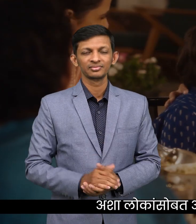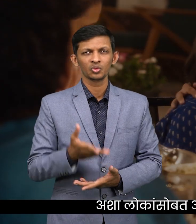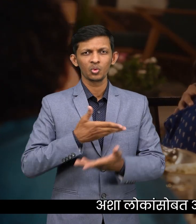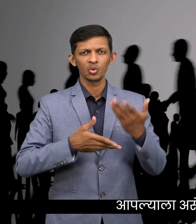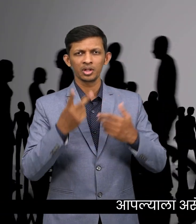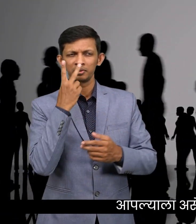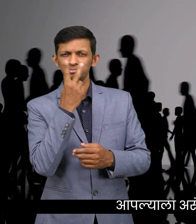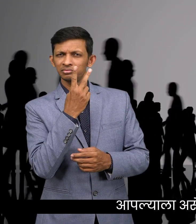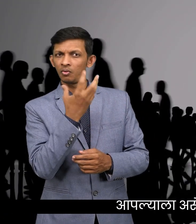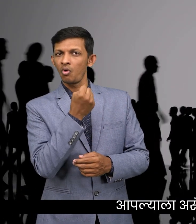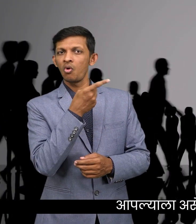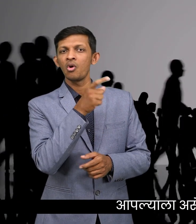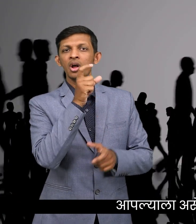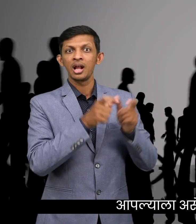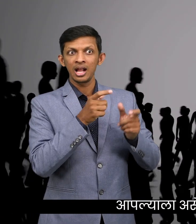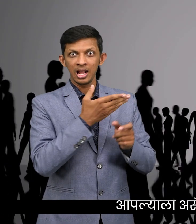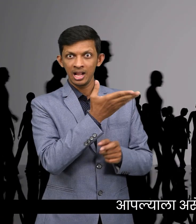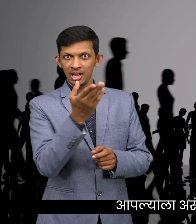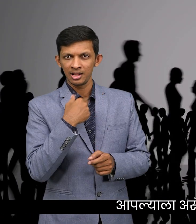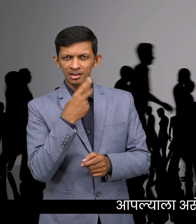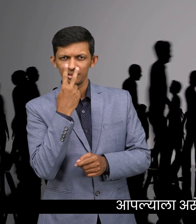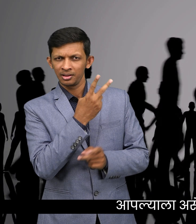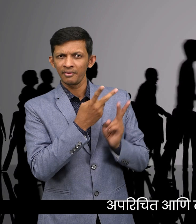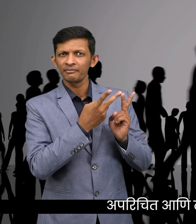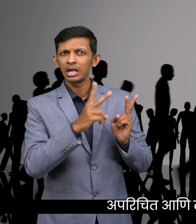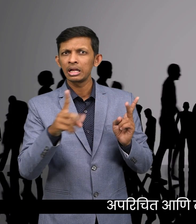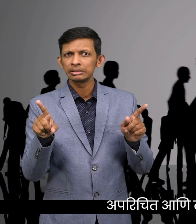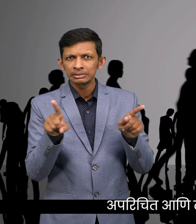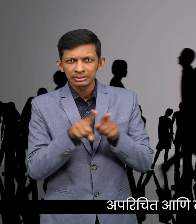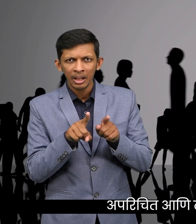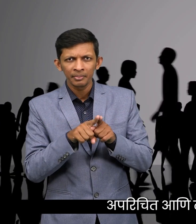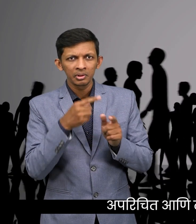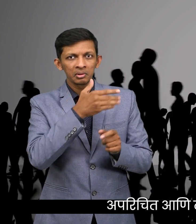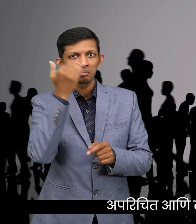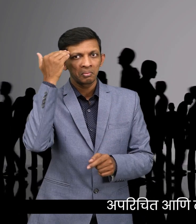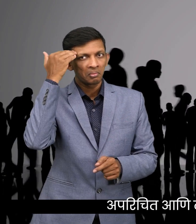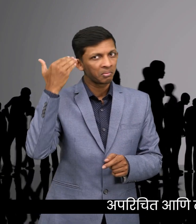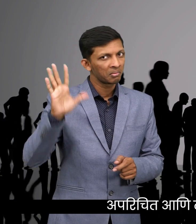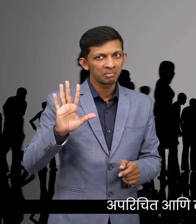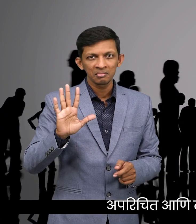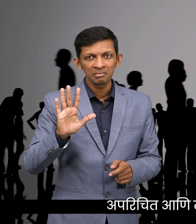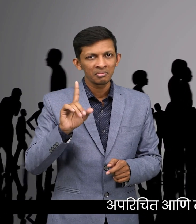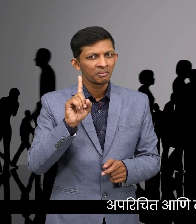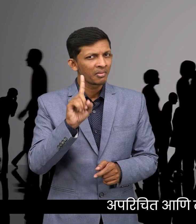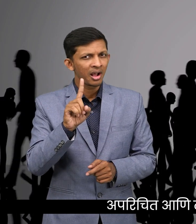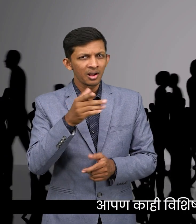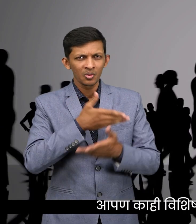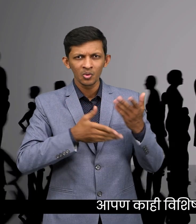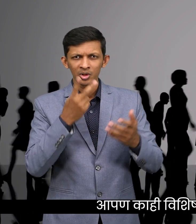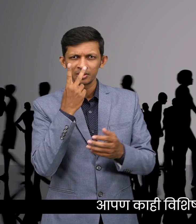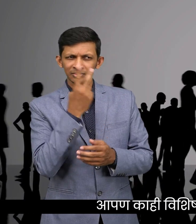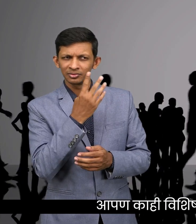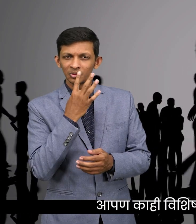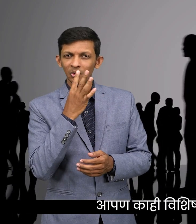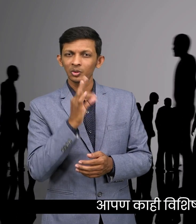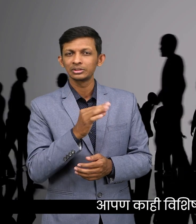सुरक्षित वाटते. आपल्याला असे लोक सापडू शकतात जे वेगळे, अपरिचित आणि त्यांना न समजणारा विचित्र असतात.